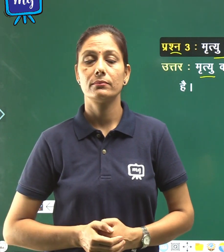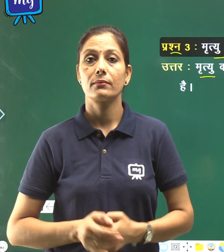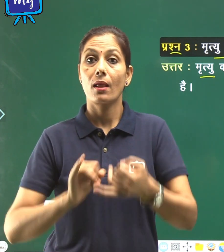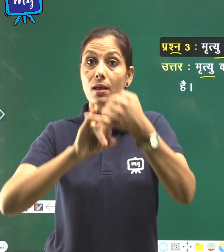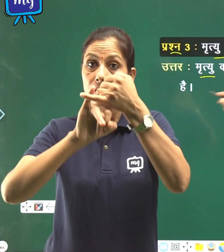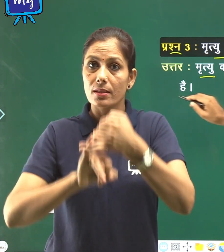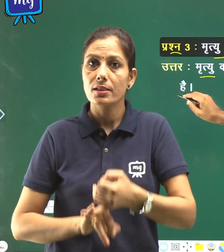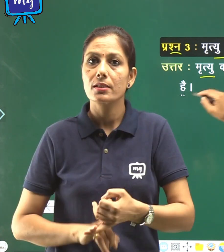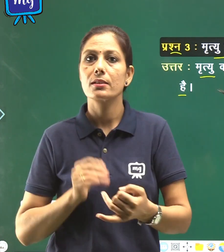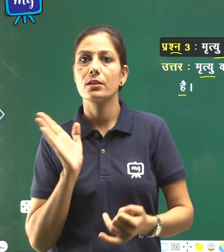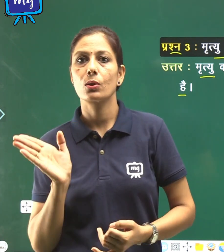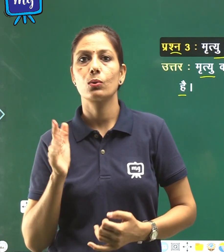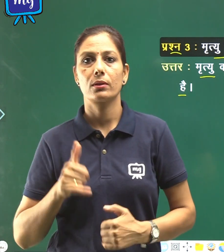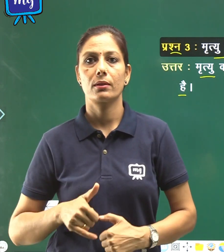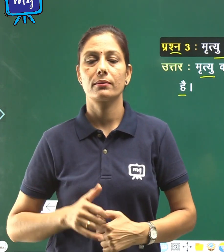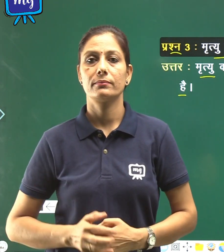दक्षिण दिशा होती है।